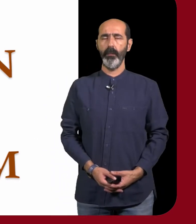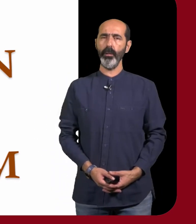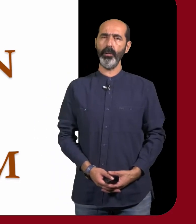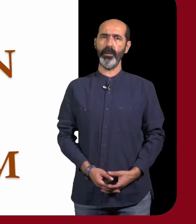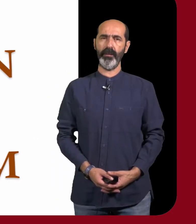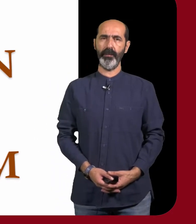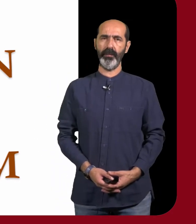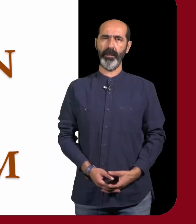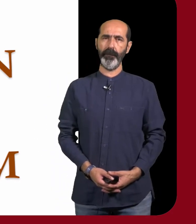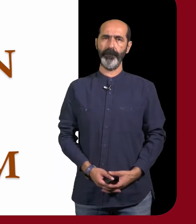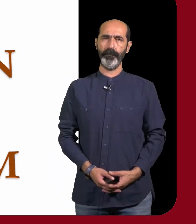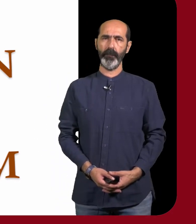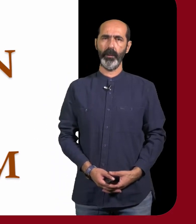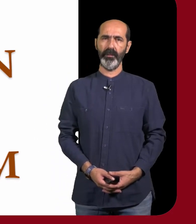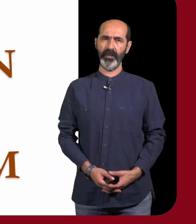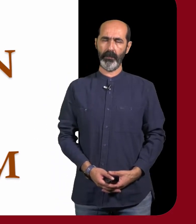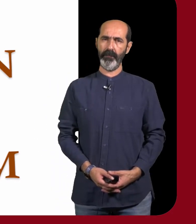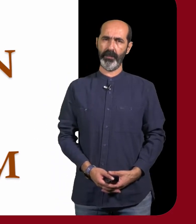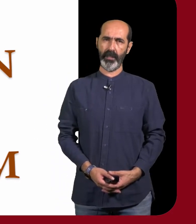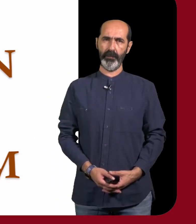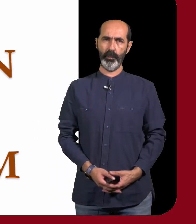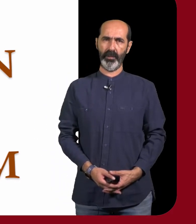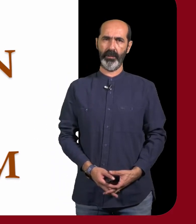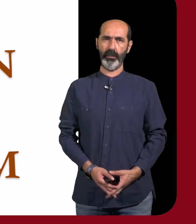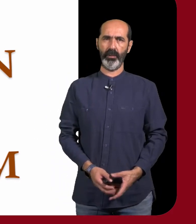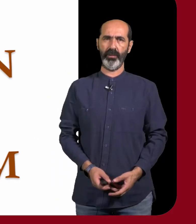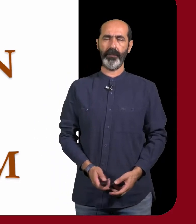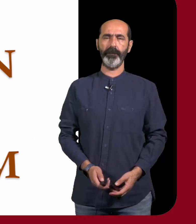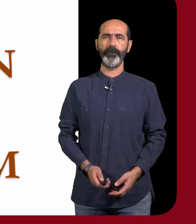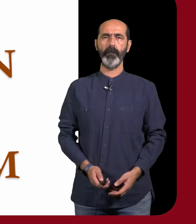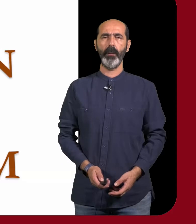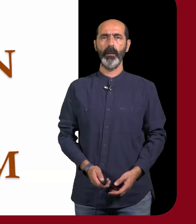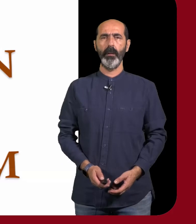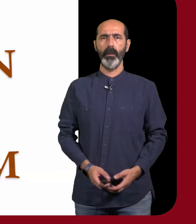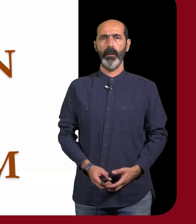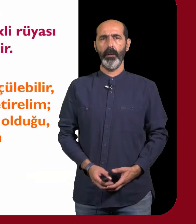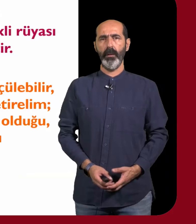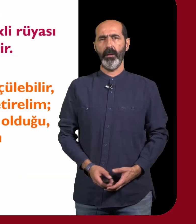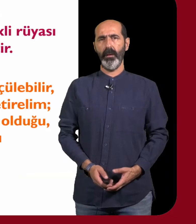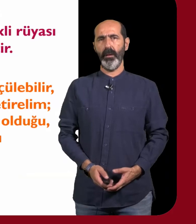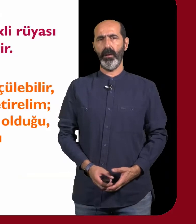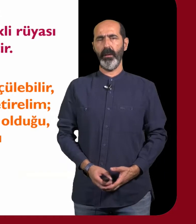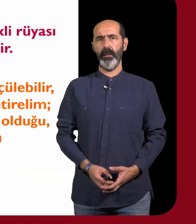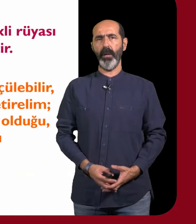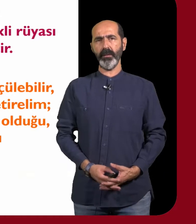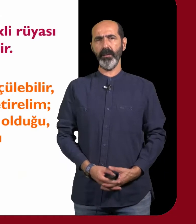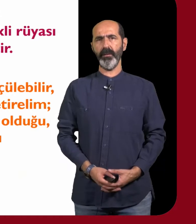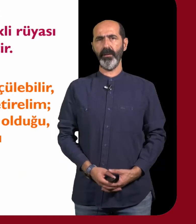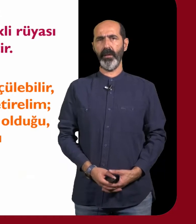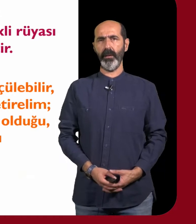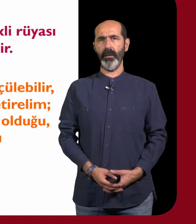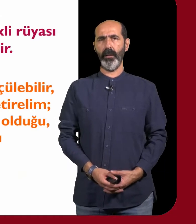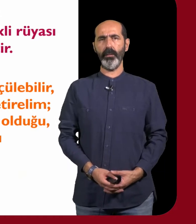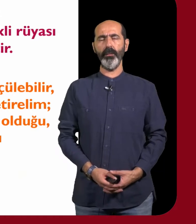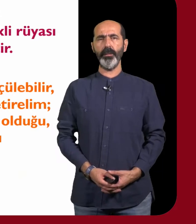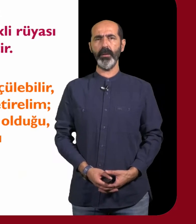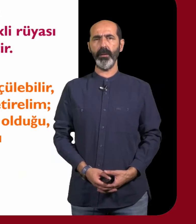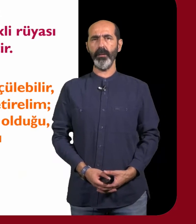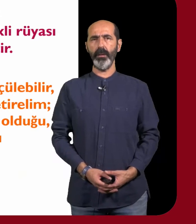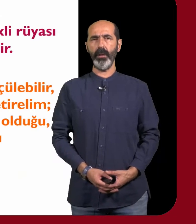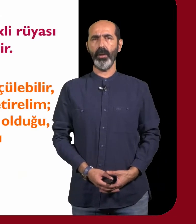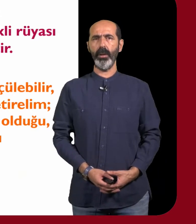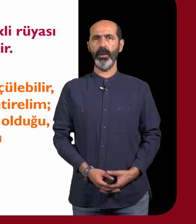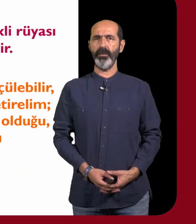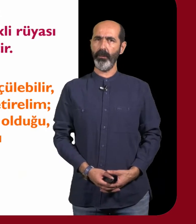bu gün ki dersimizde zaman ve takvim üzerinde duracağız baktığınızda e